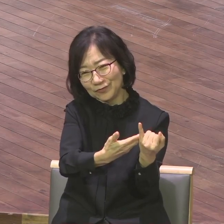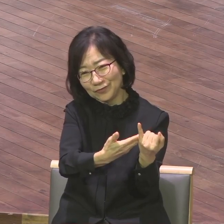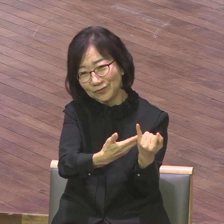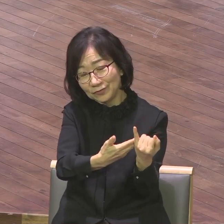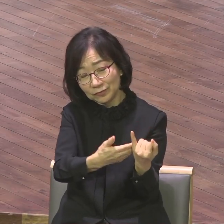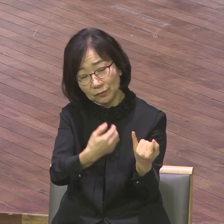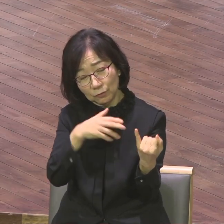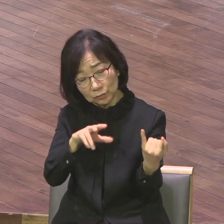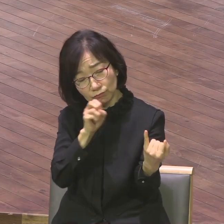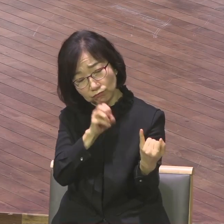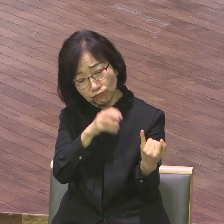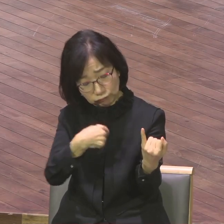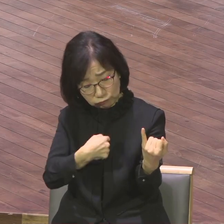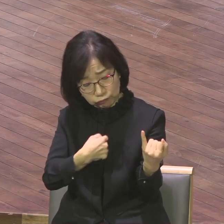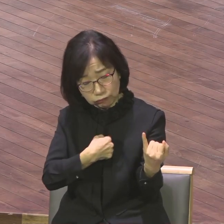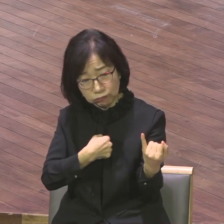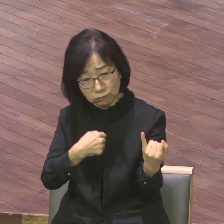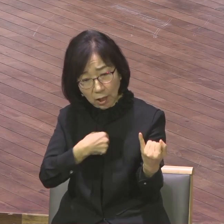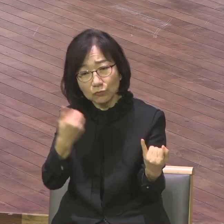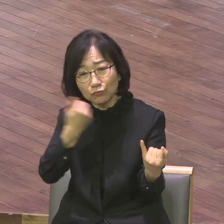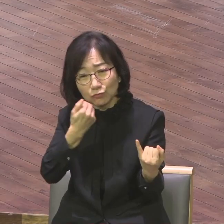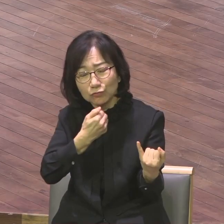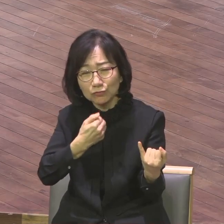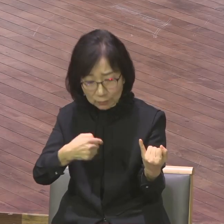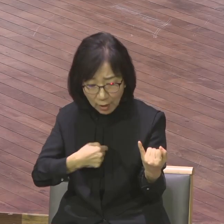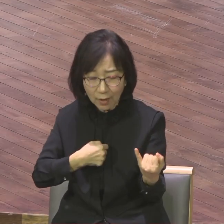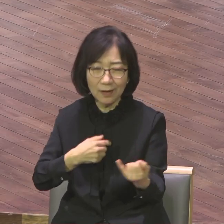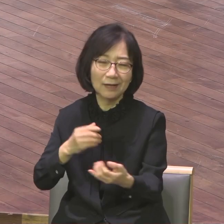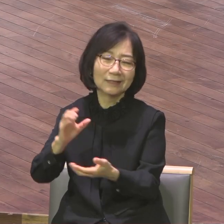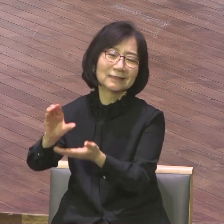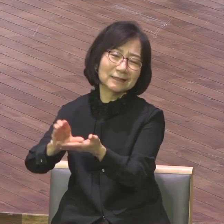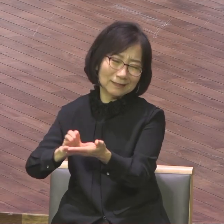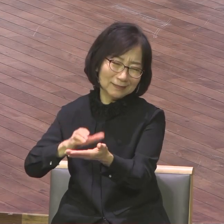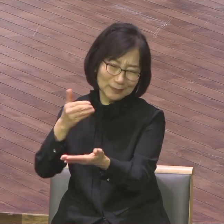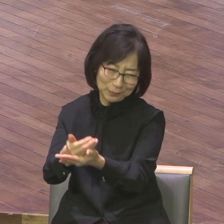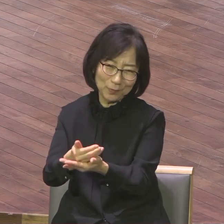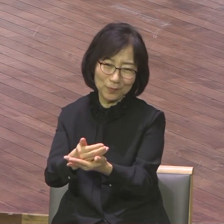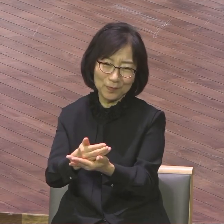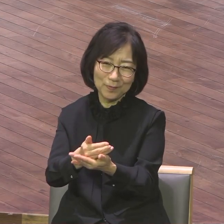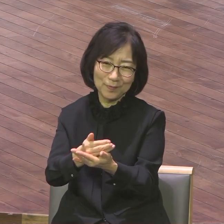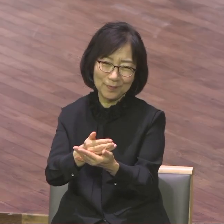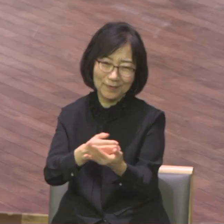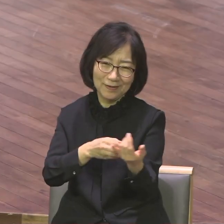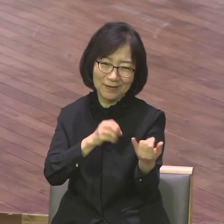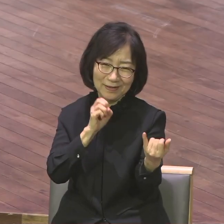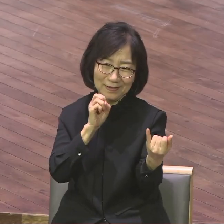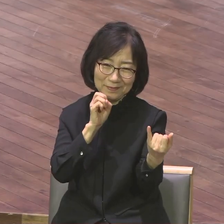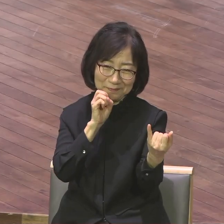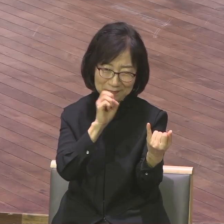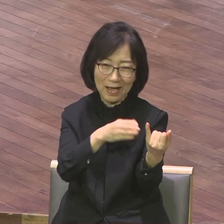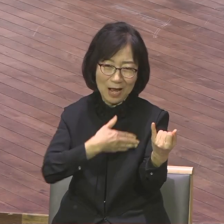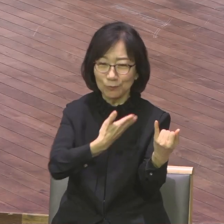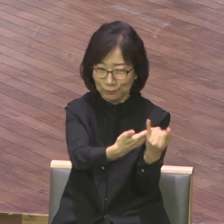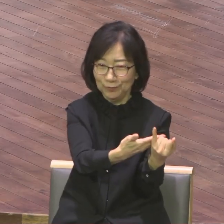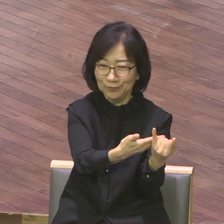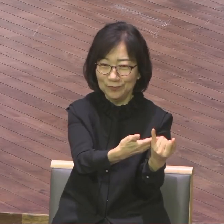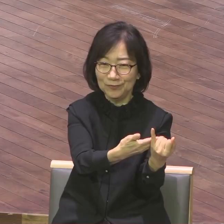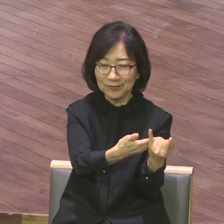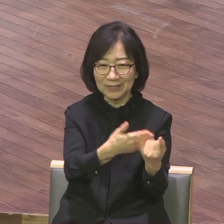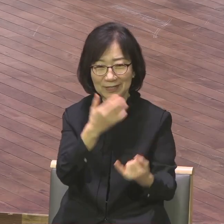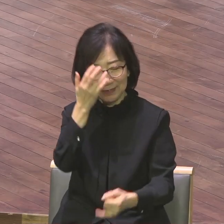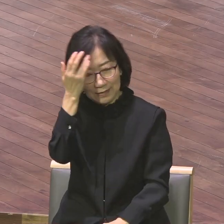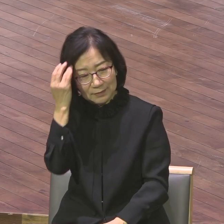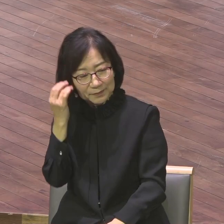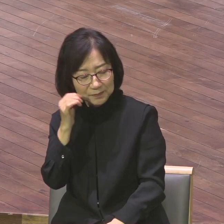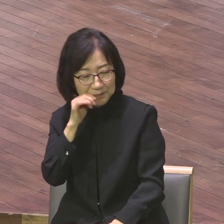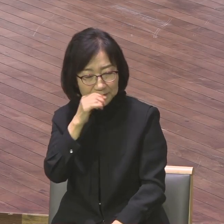내가 그니라. 내가 그니라. I am he. 내가 그니라. 요한복음 4장에서 가장 드라마틱한